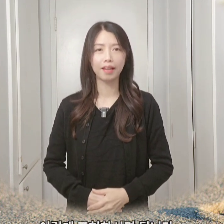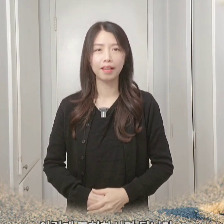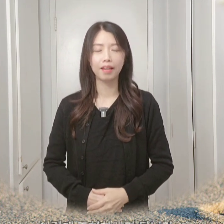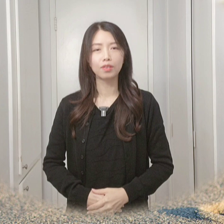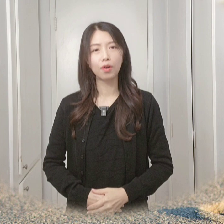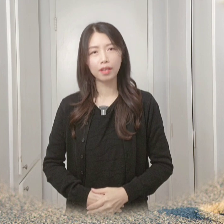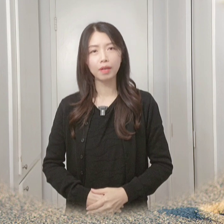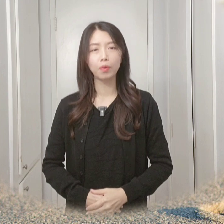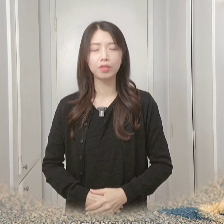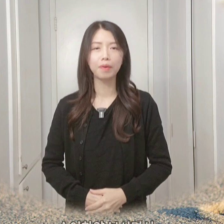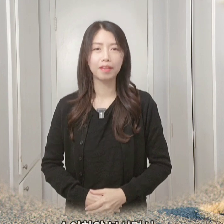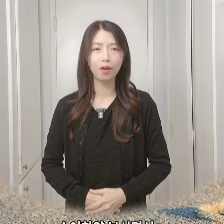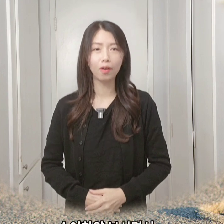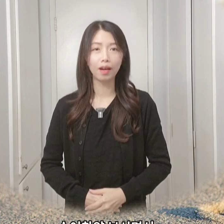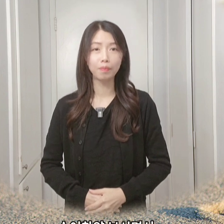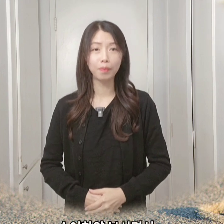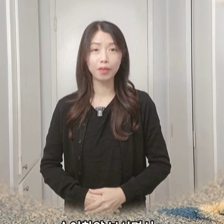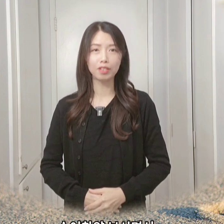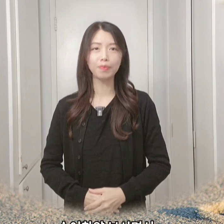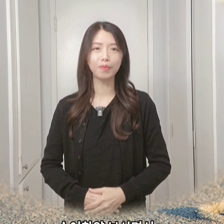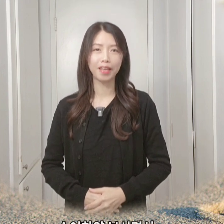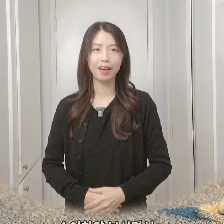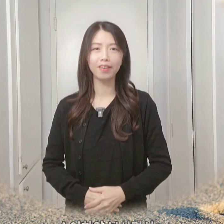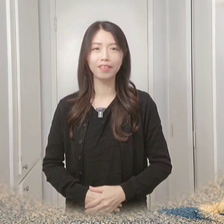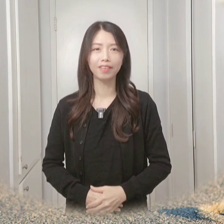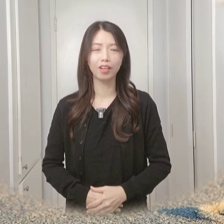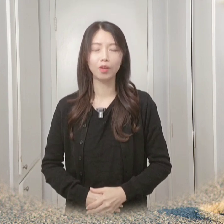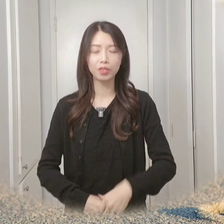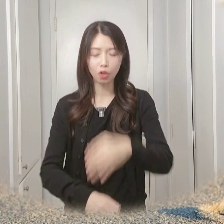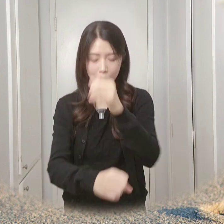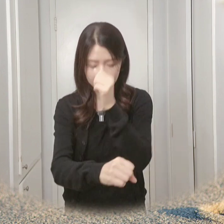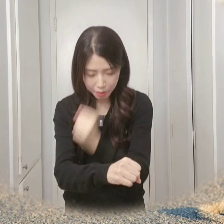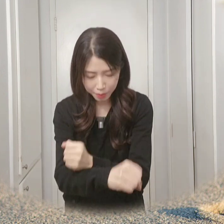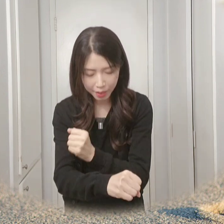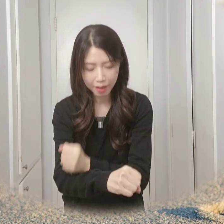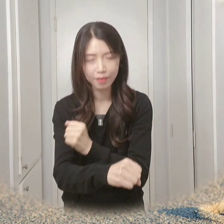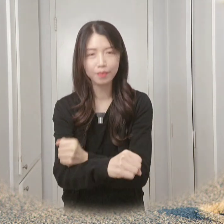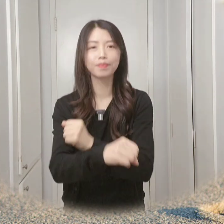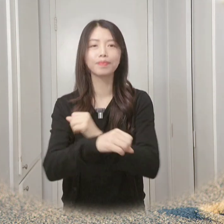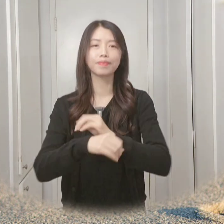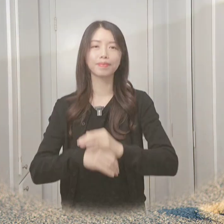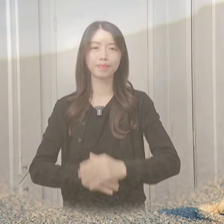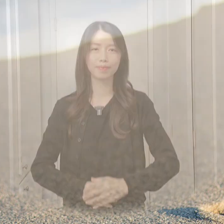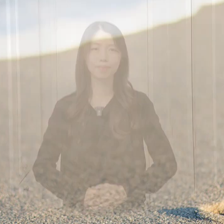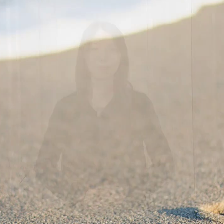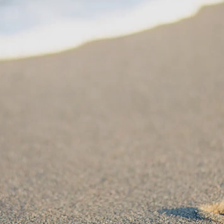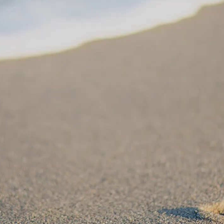됩니다. 수어 찬양 보시면서 한번 연습해 보세요. 여러분 수고 많으셨습니다.